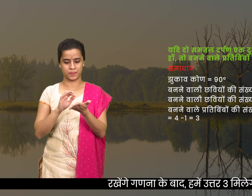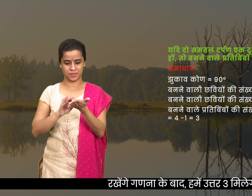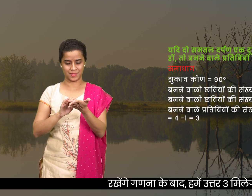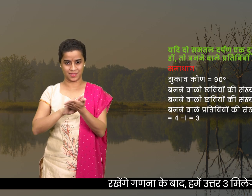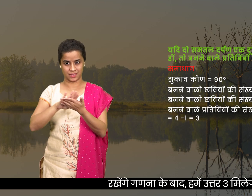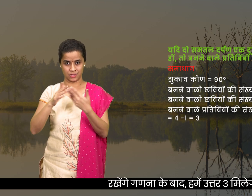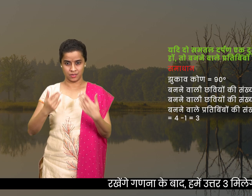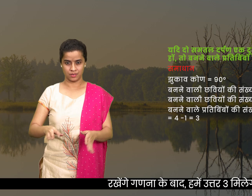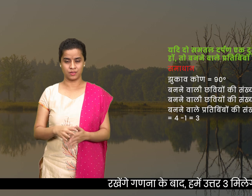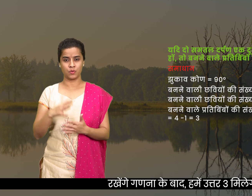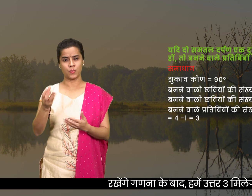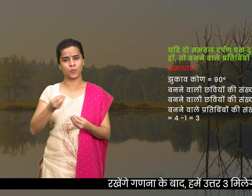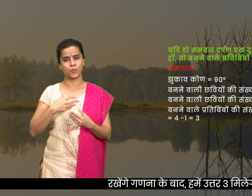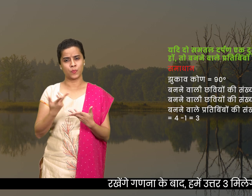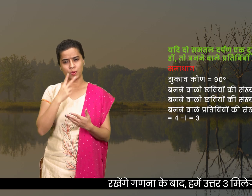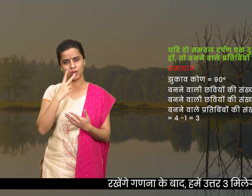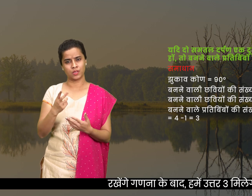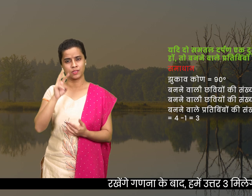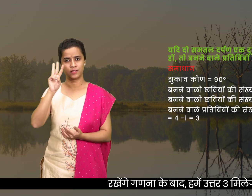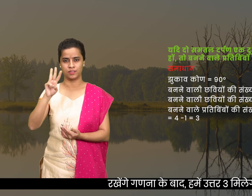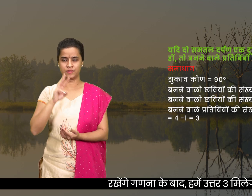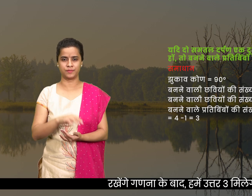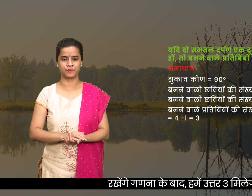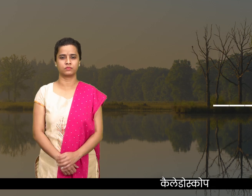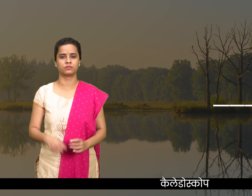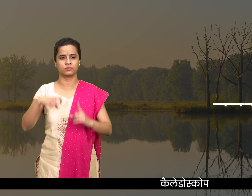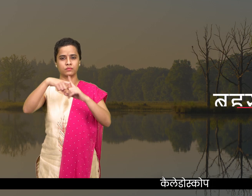रखेंगे। गणना के बाद हमें उत्तर 3 मिलेगा।